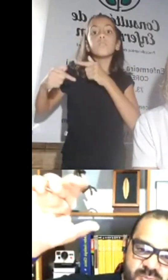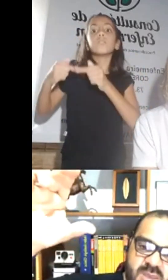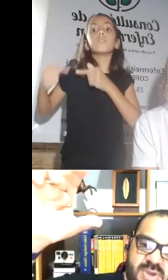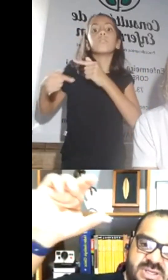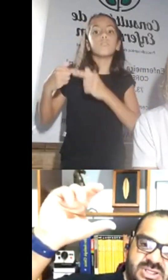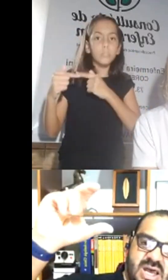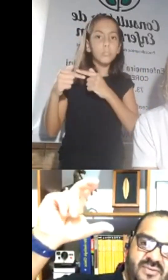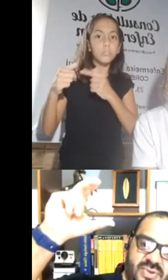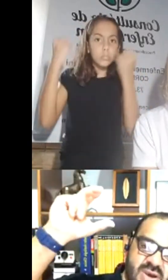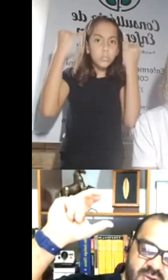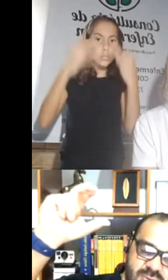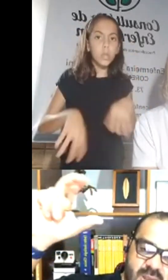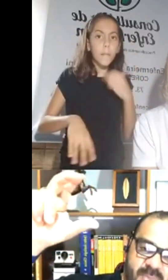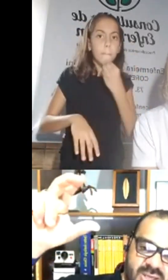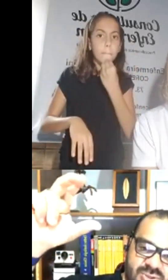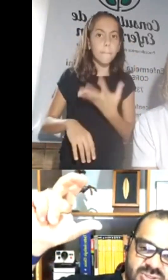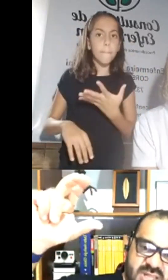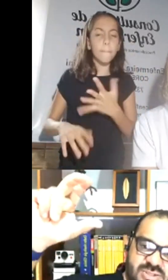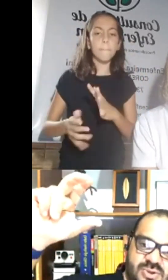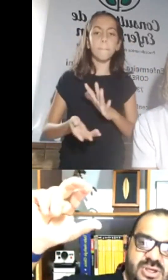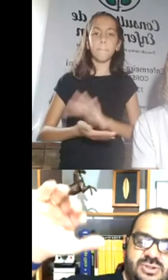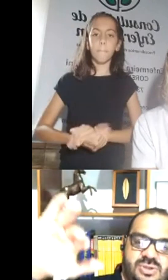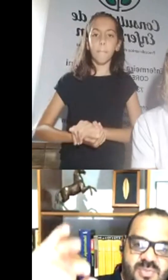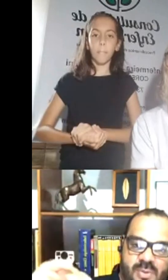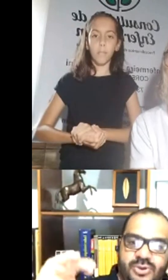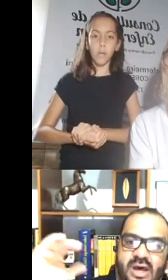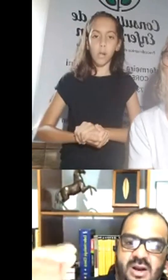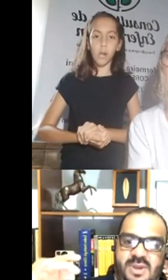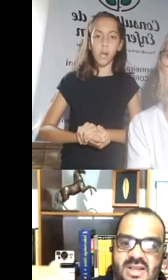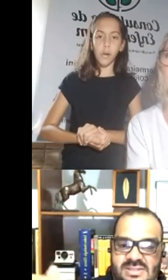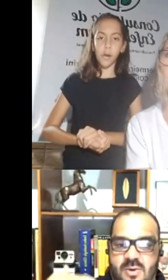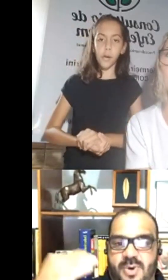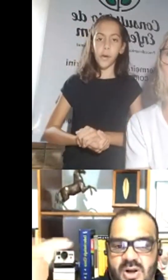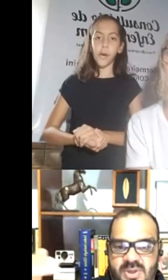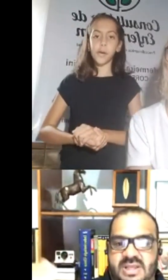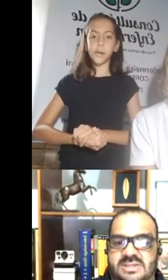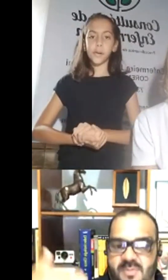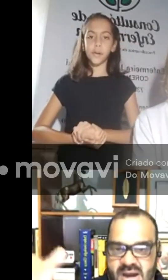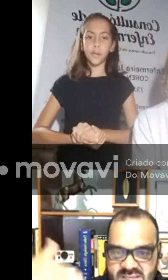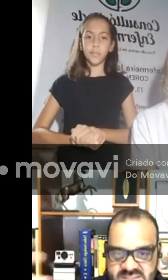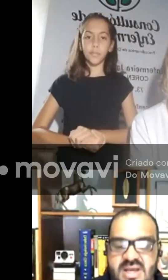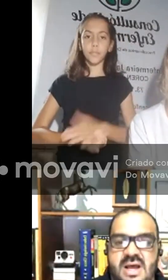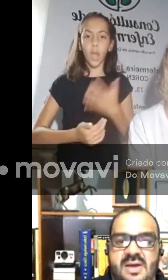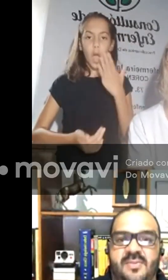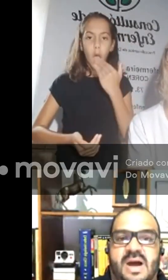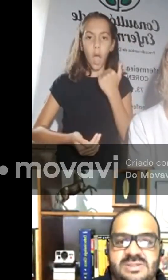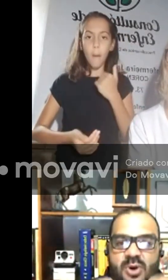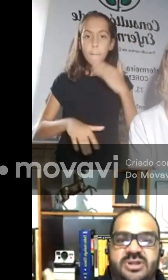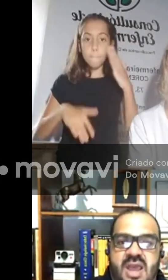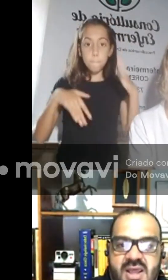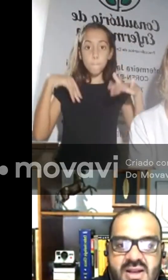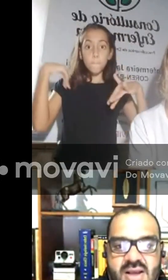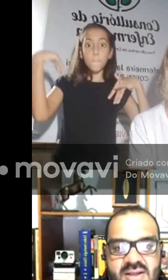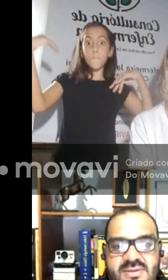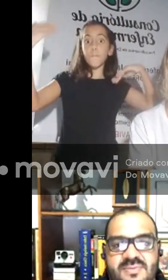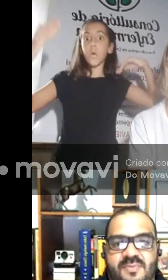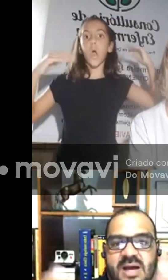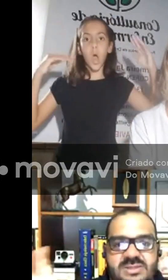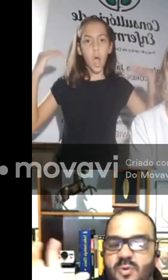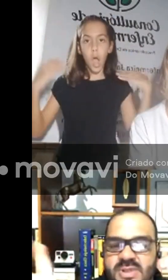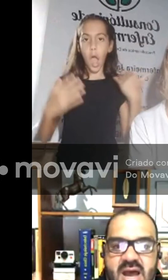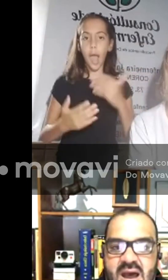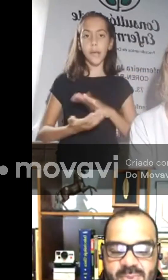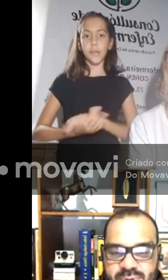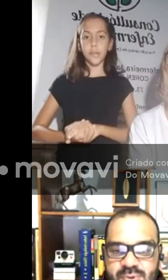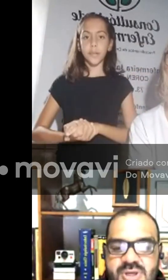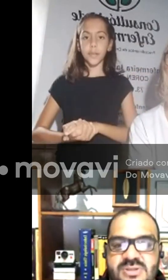os primas que estavam na parte dos Estados Unidos, que mudaram a alimentação para uma alimentação mais moderna, né? Mais